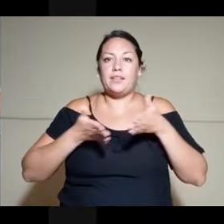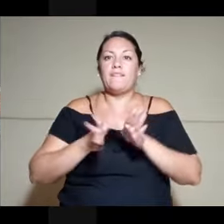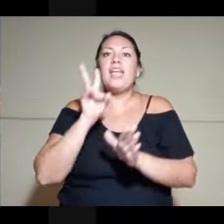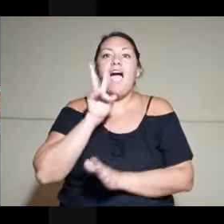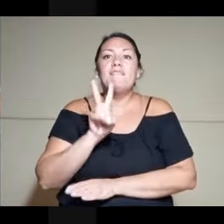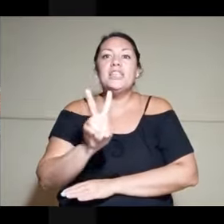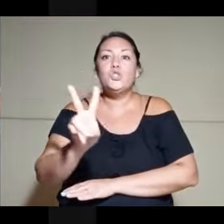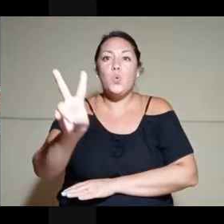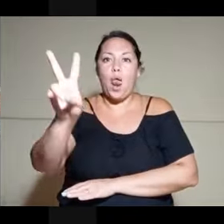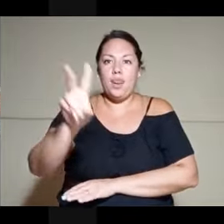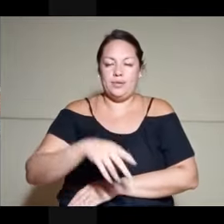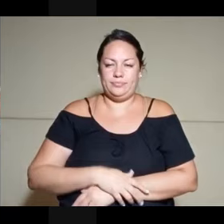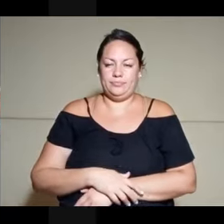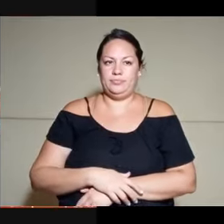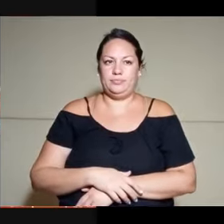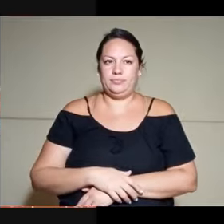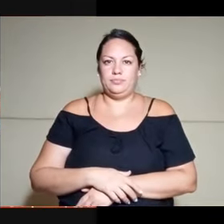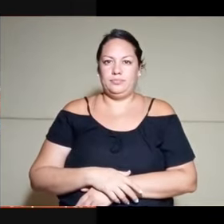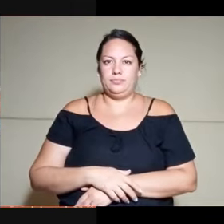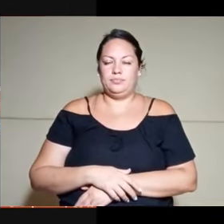zona de la vía